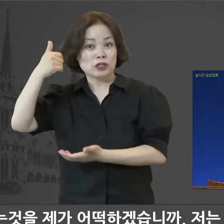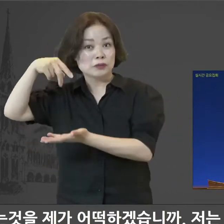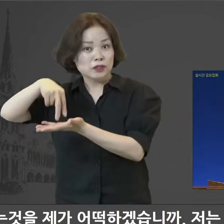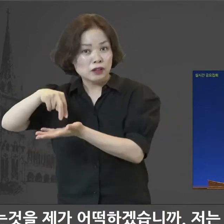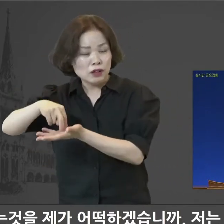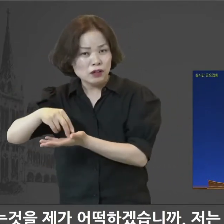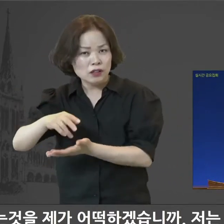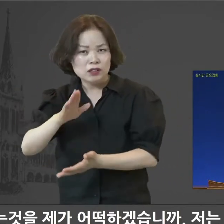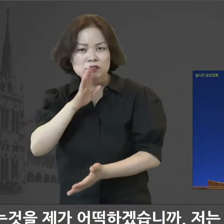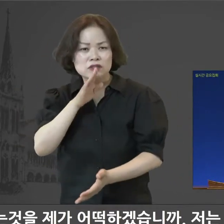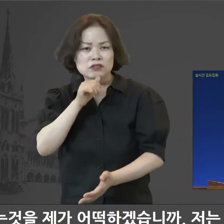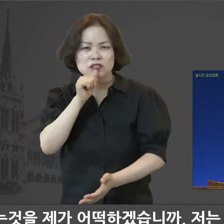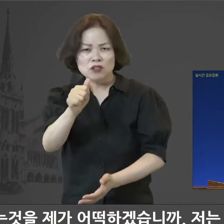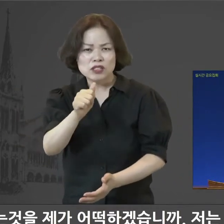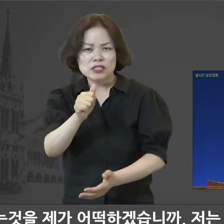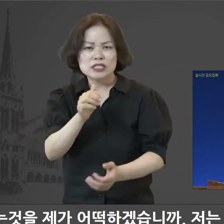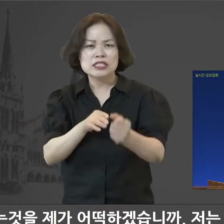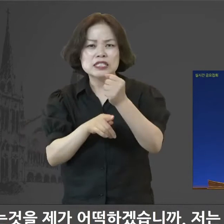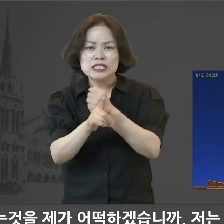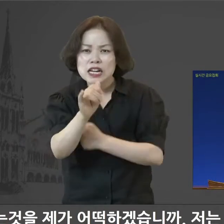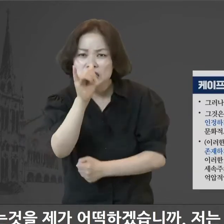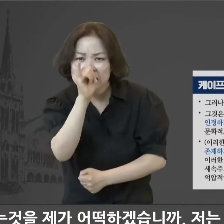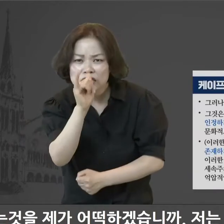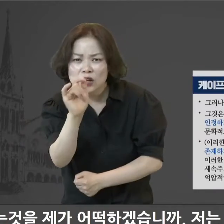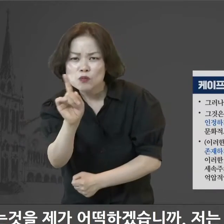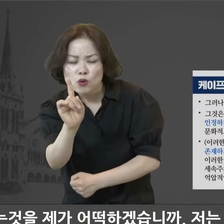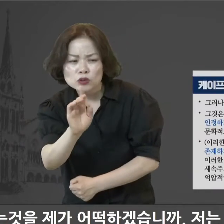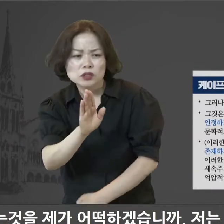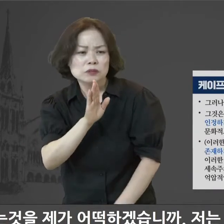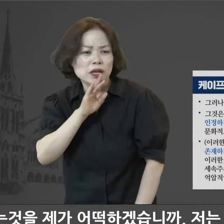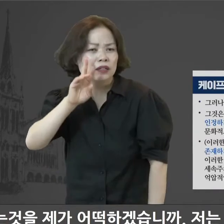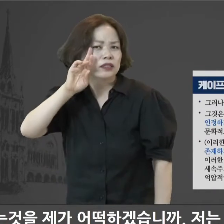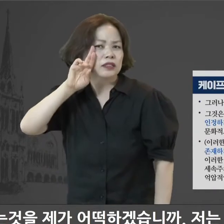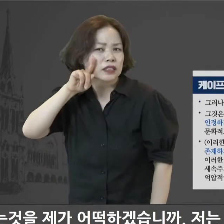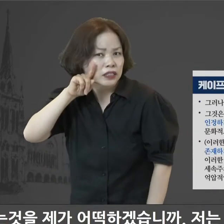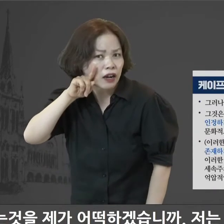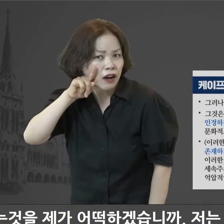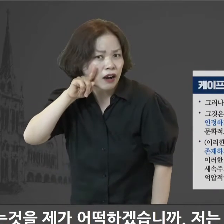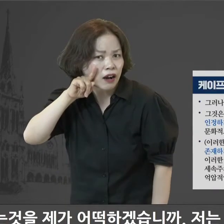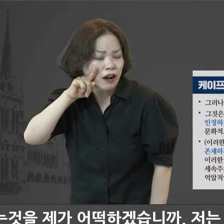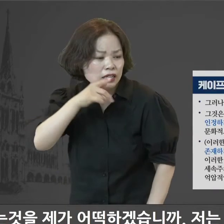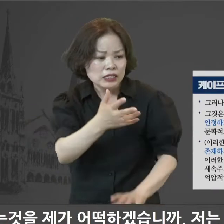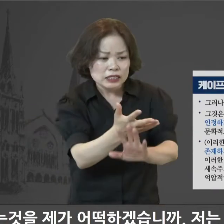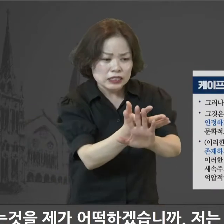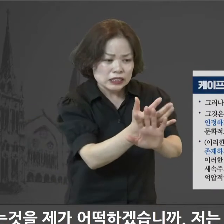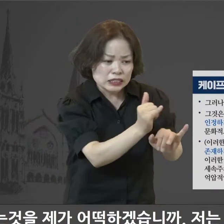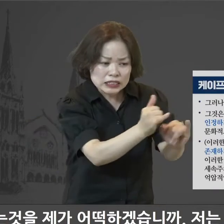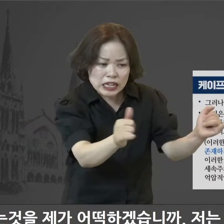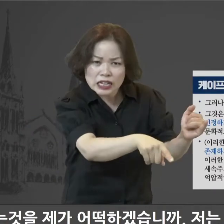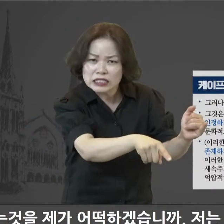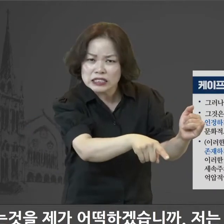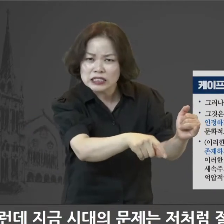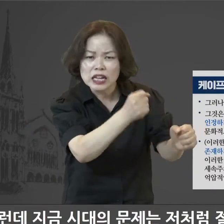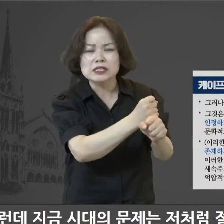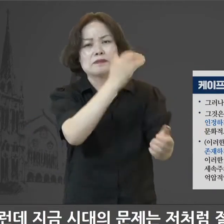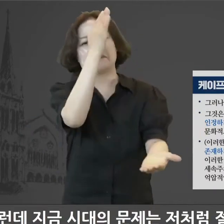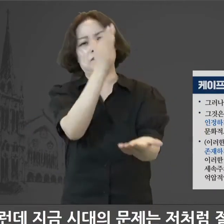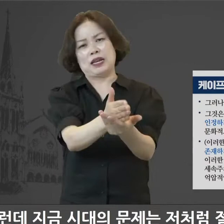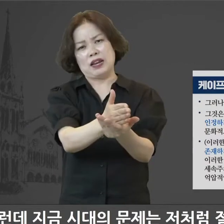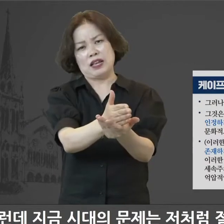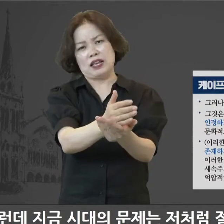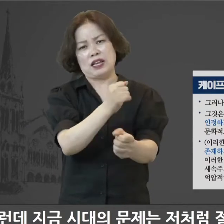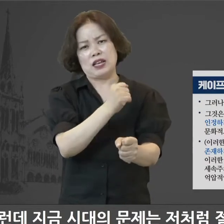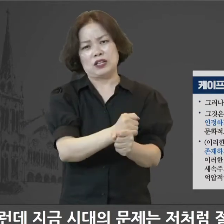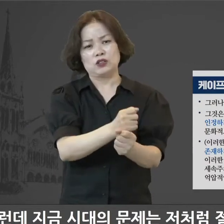절대 진리가 있다. 그리고 무엇이 옳고 그른지 인간이 이것은 꼭 해야 되고 하지 말아야 되고